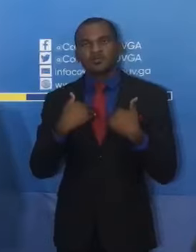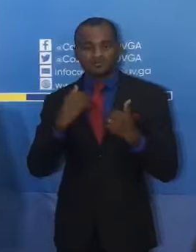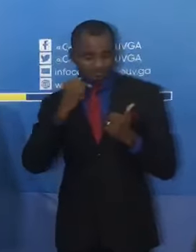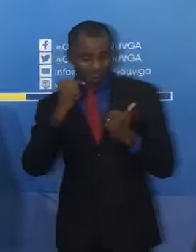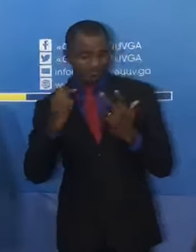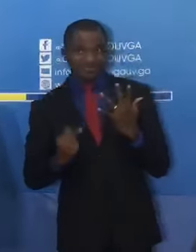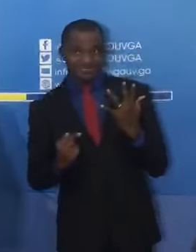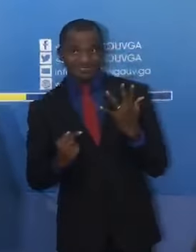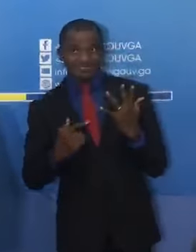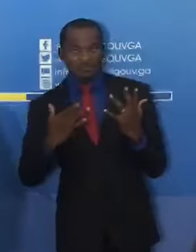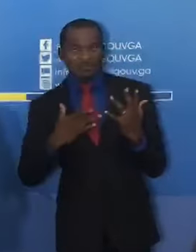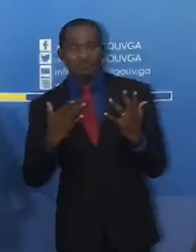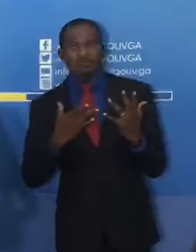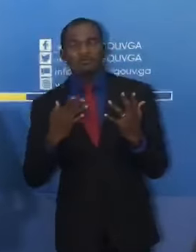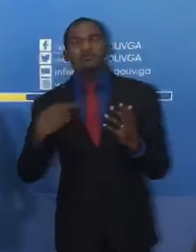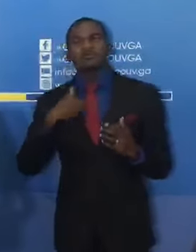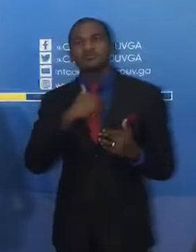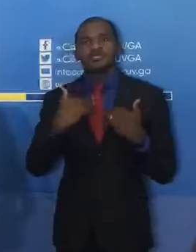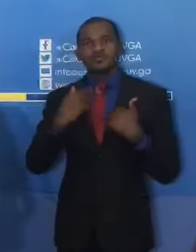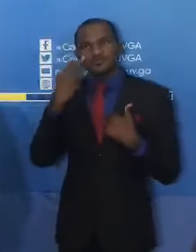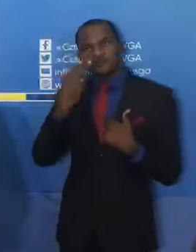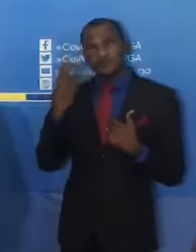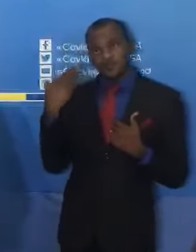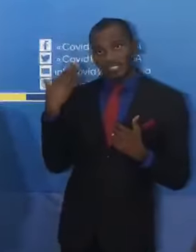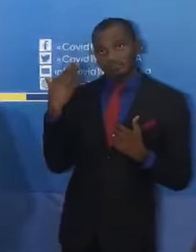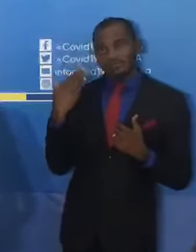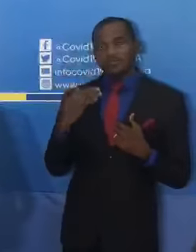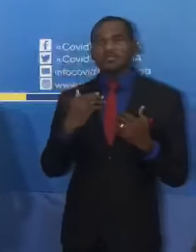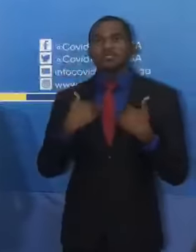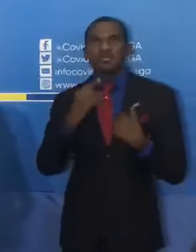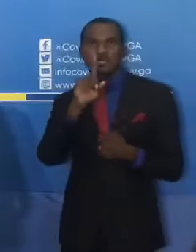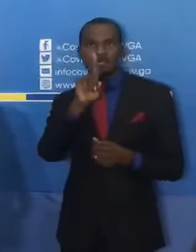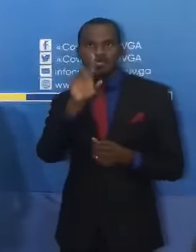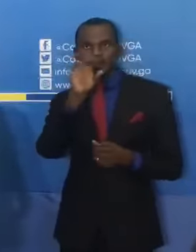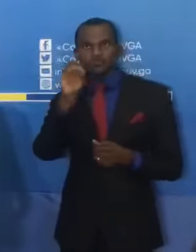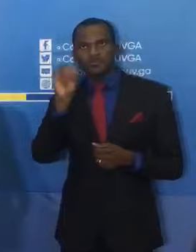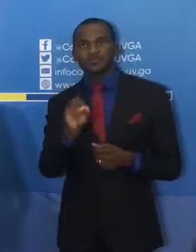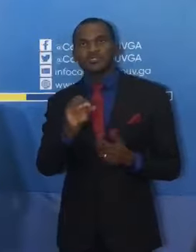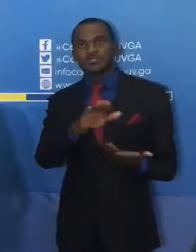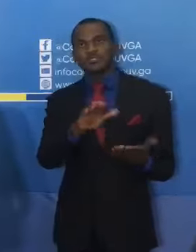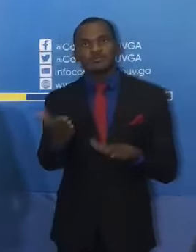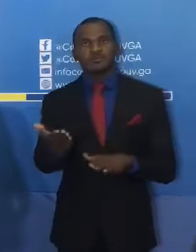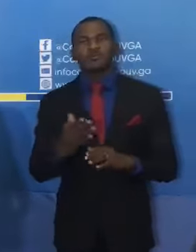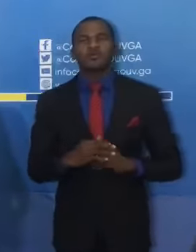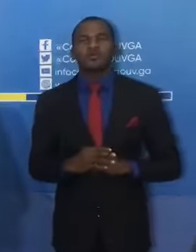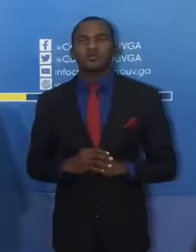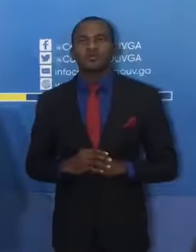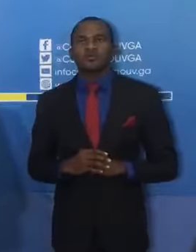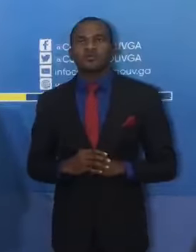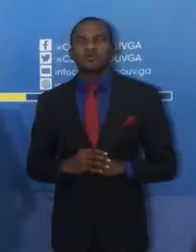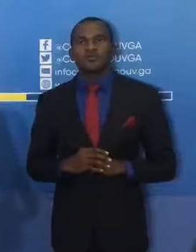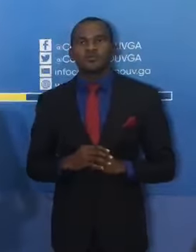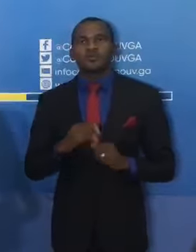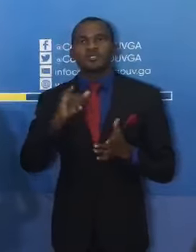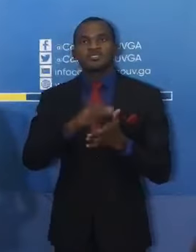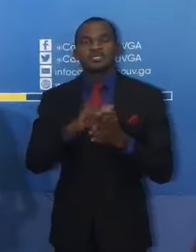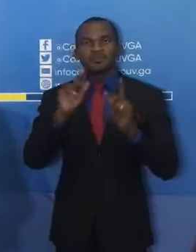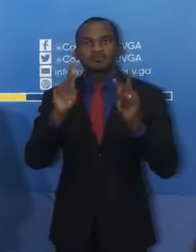symptômes et nous avons vu la dernière fois qu'il y a que 1% de décès. Et ces